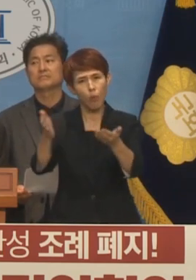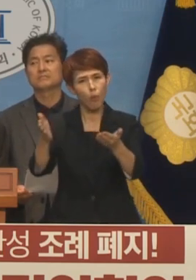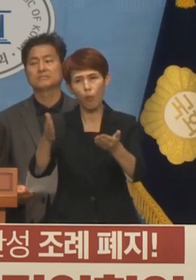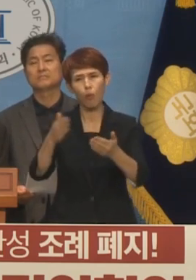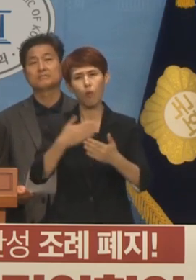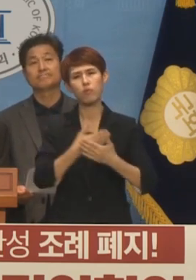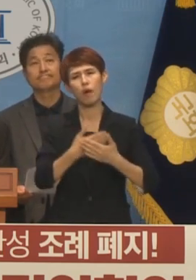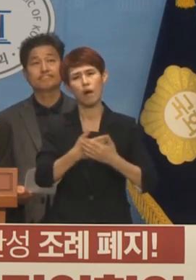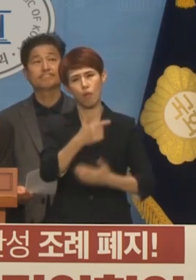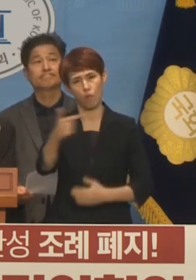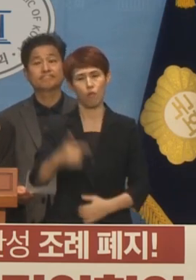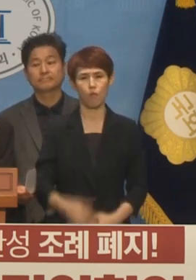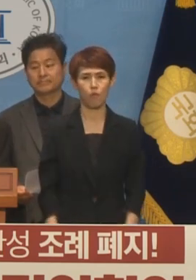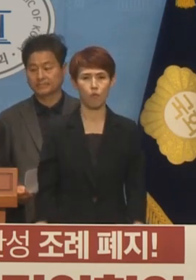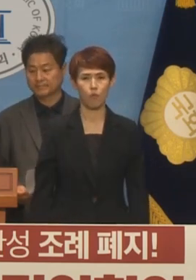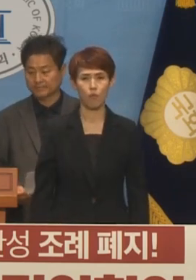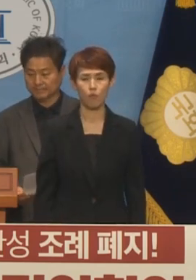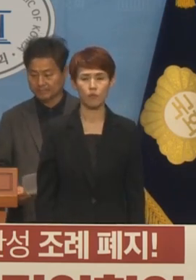더 심화될 것이다.